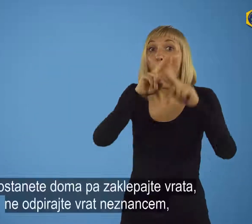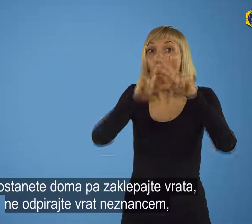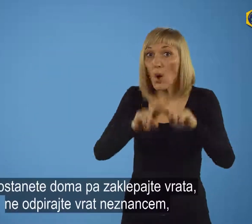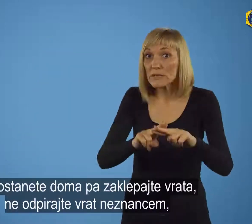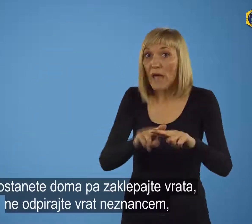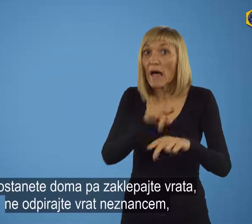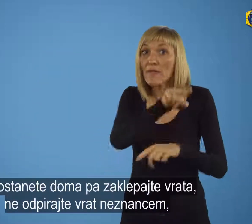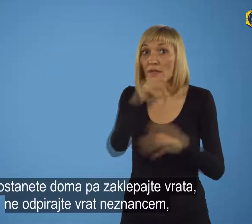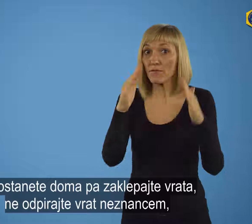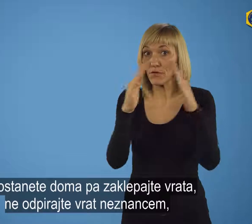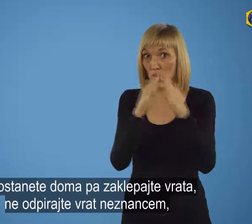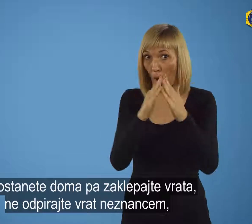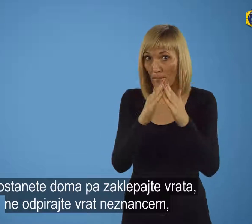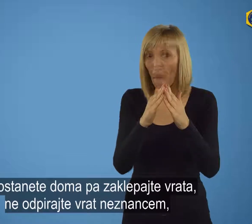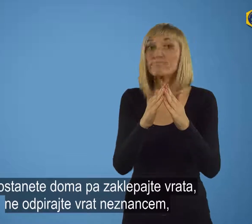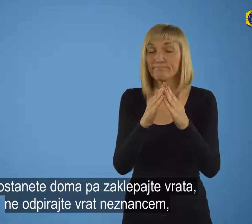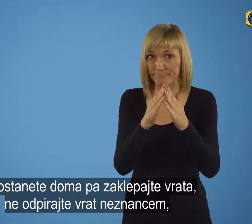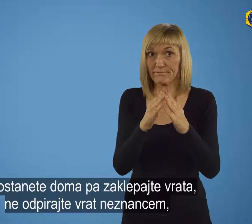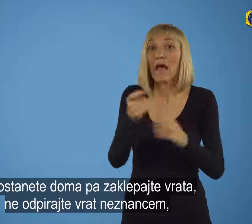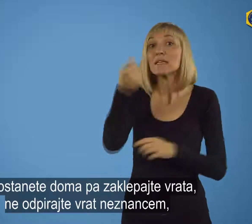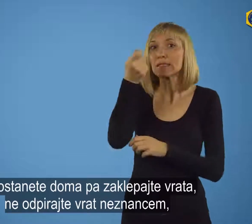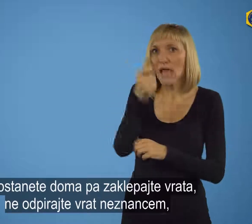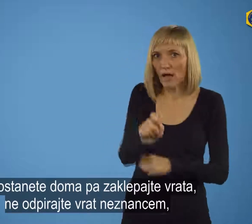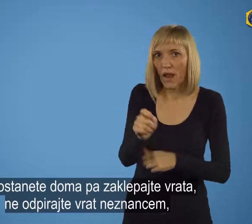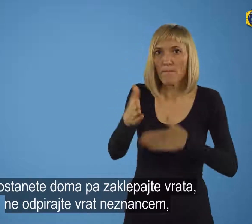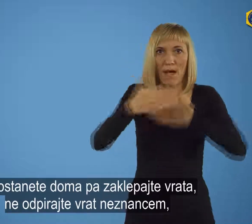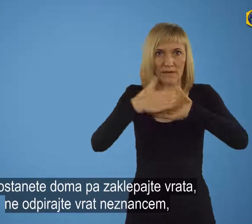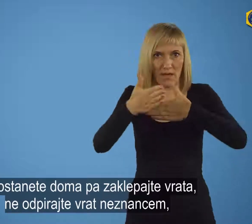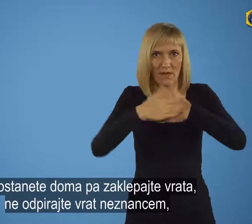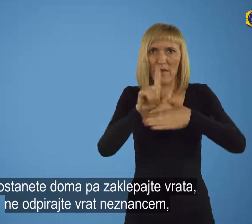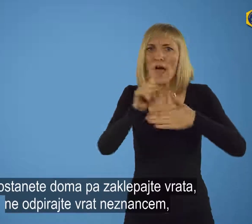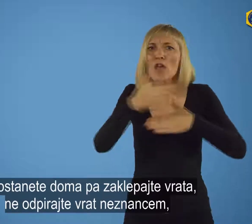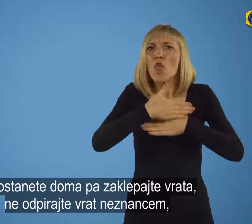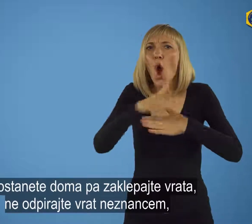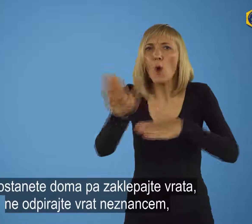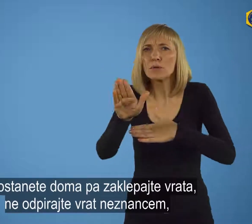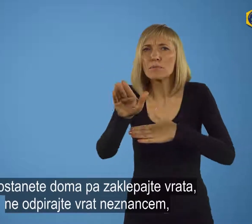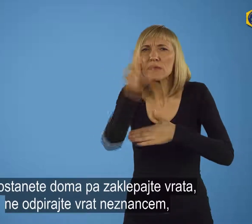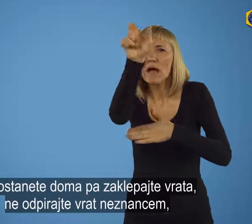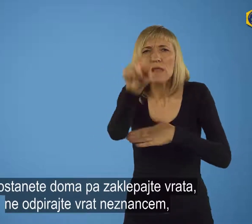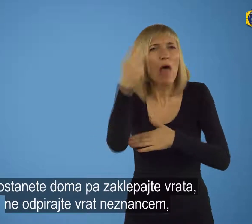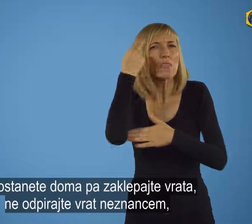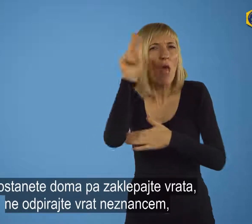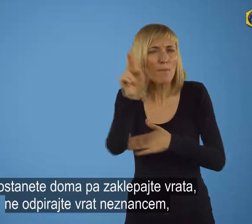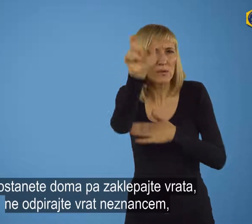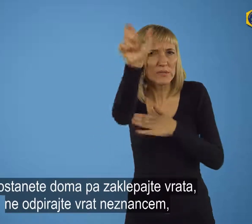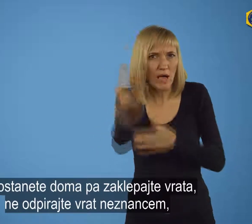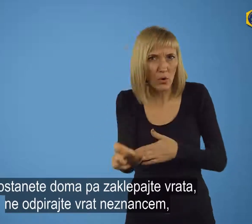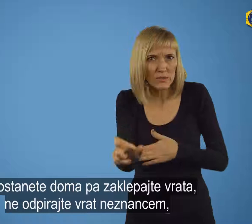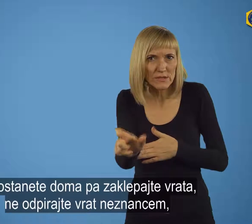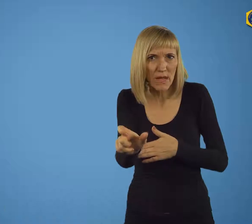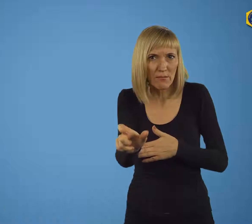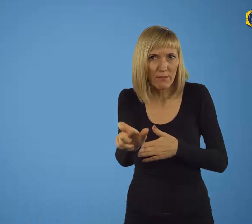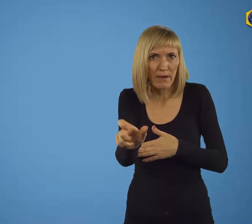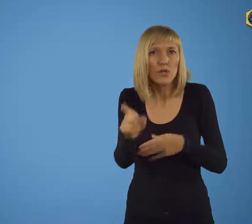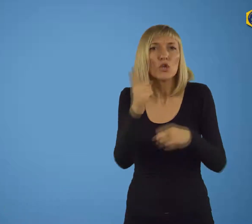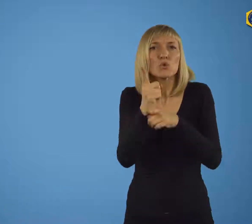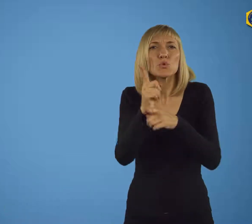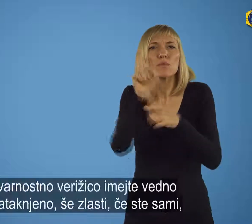ostanete doma, pa zaklepajte vrata, ne odpirajte vrat neznancem, varnostno verižico imejte vedno zataknjeno,